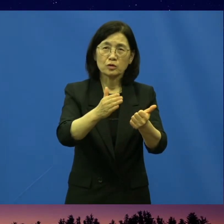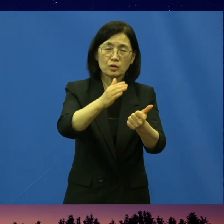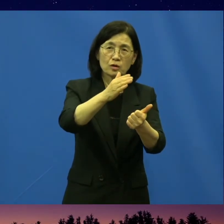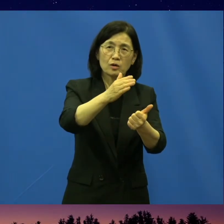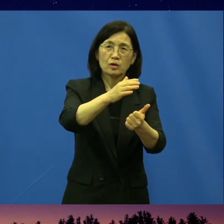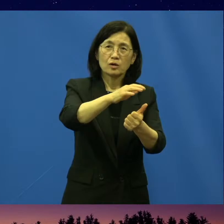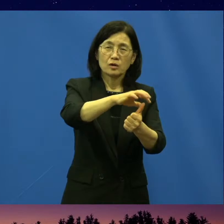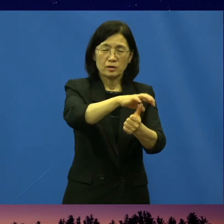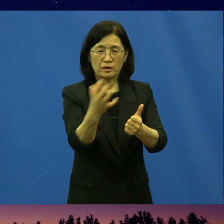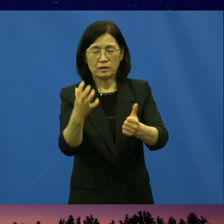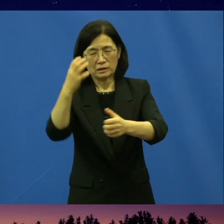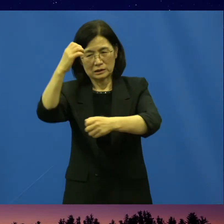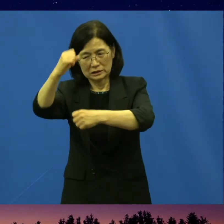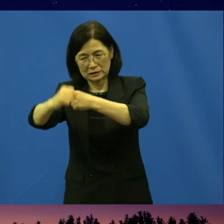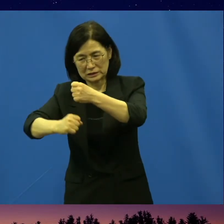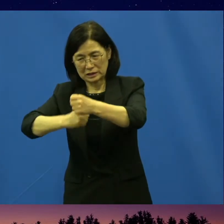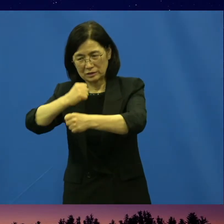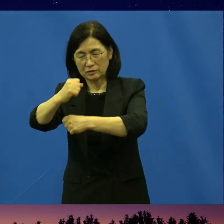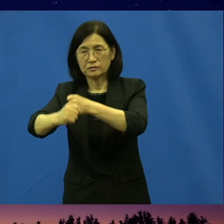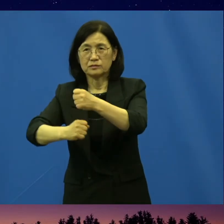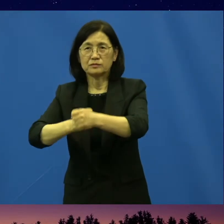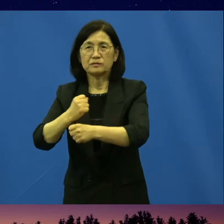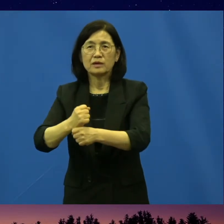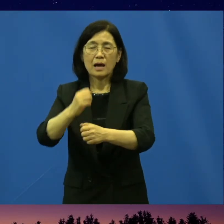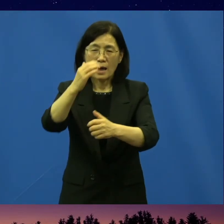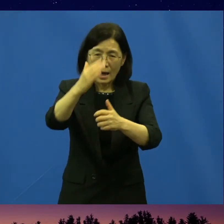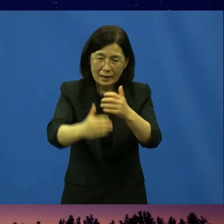하나님이 나를 건져주셨다.